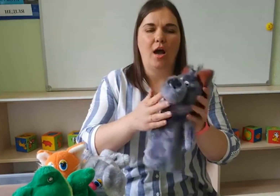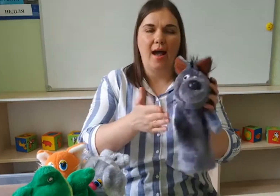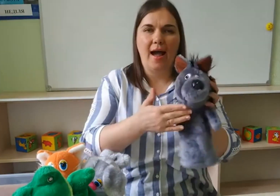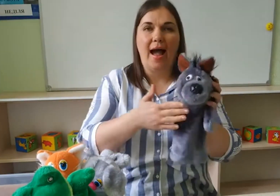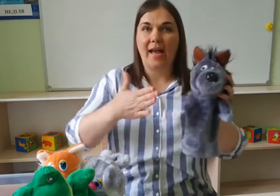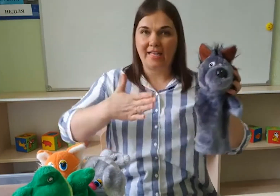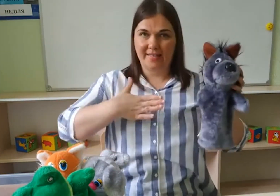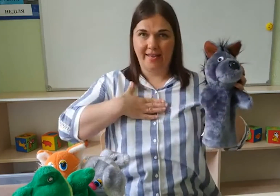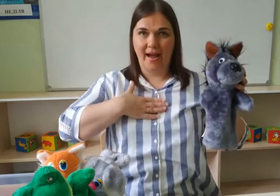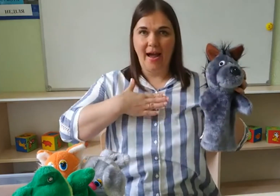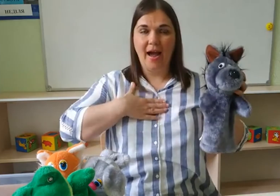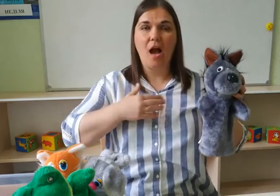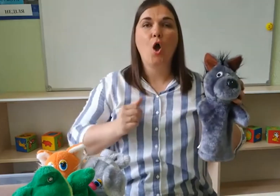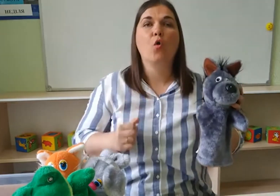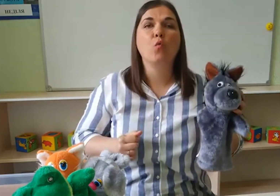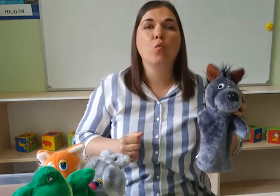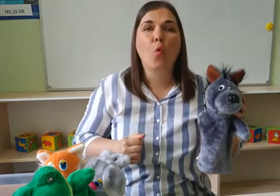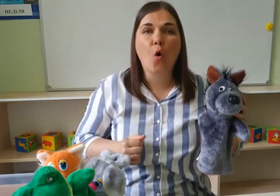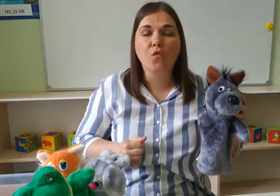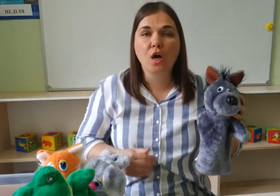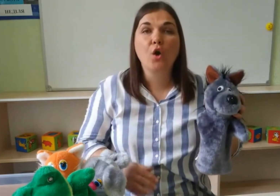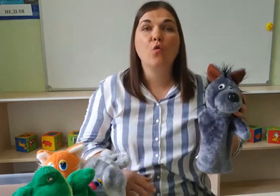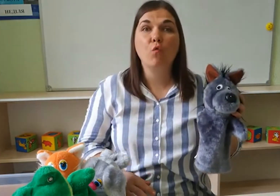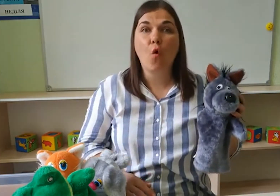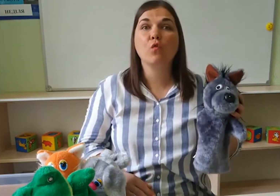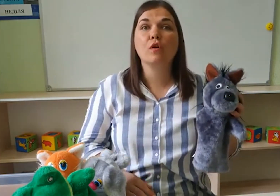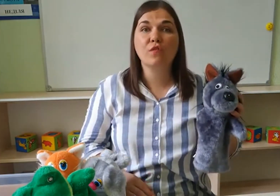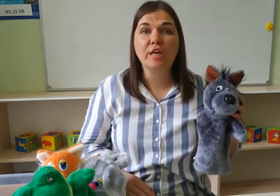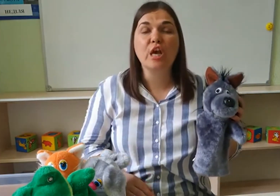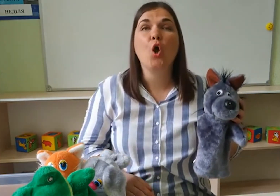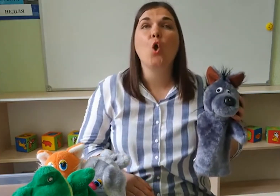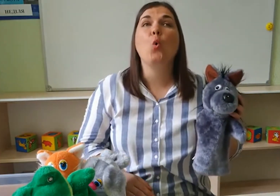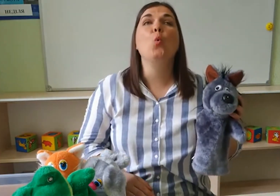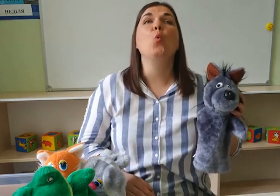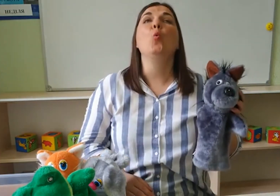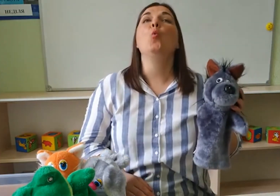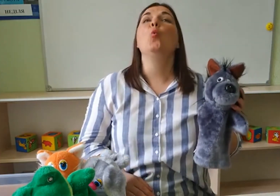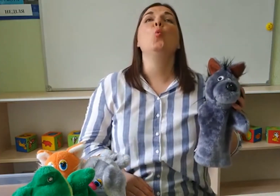А я вовк. Вовк виє.